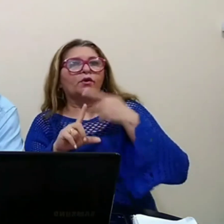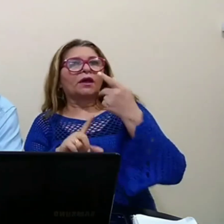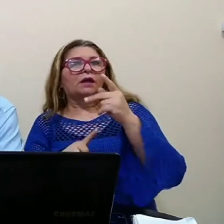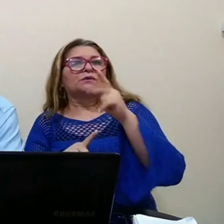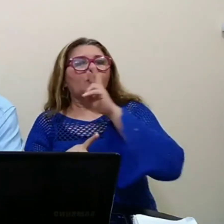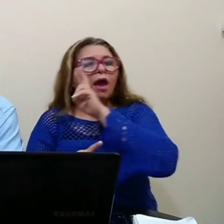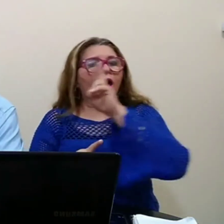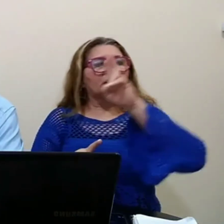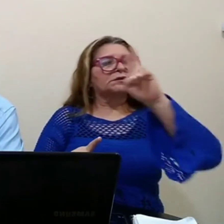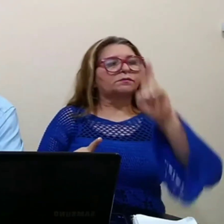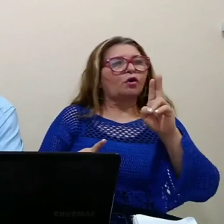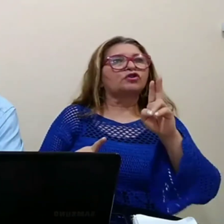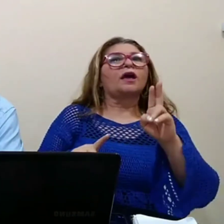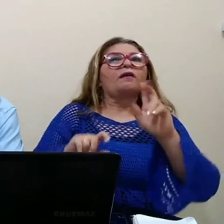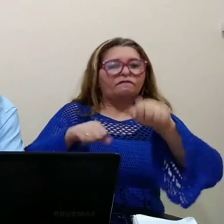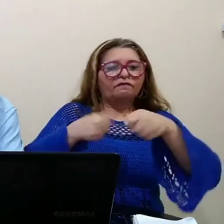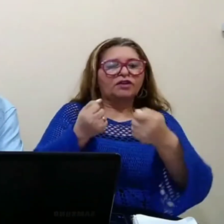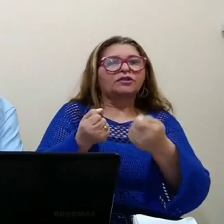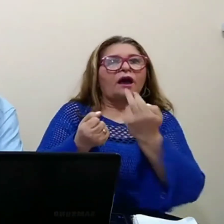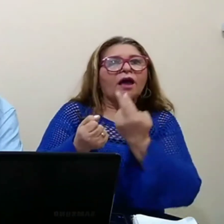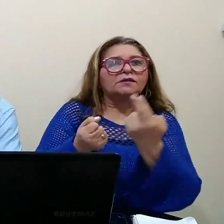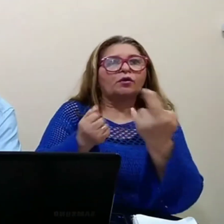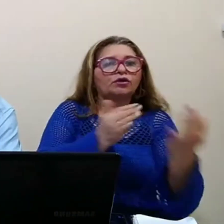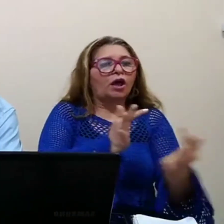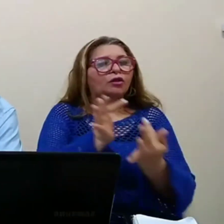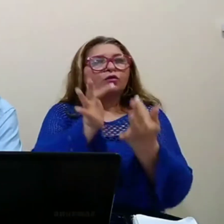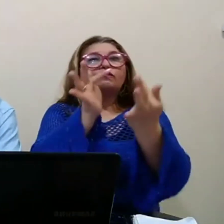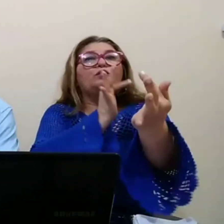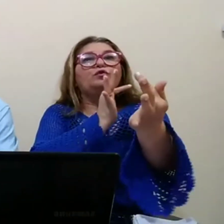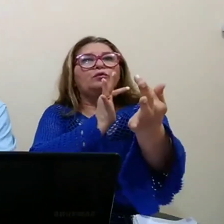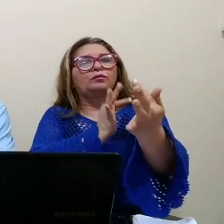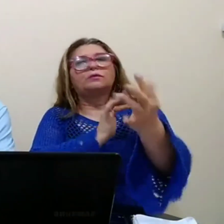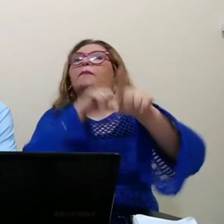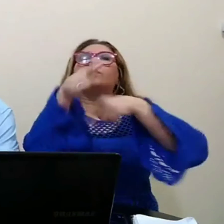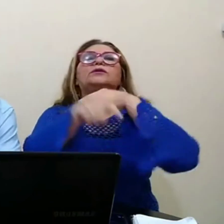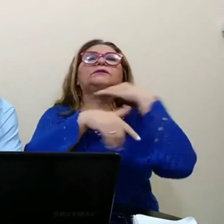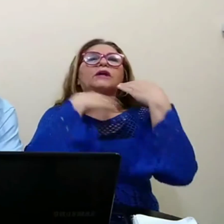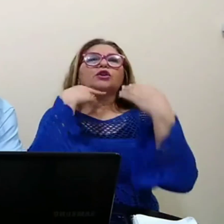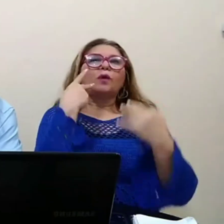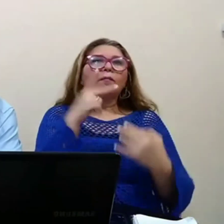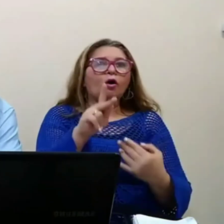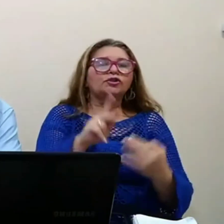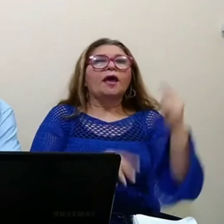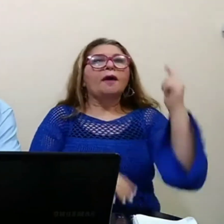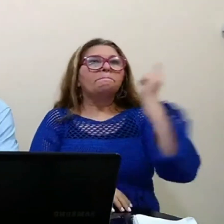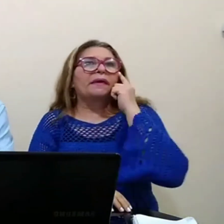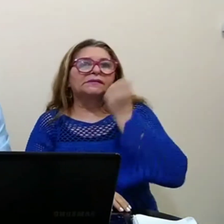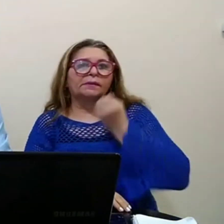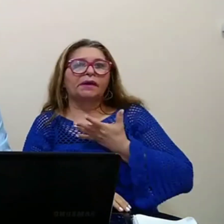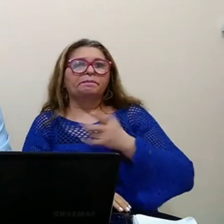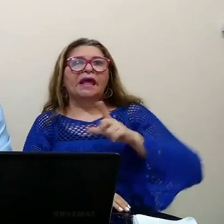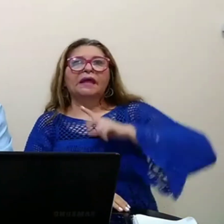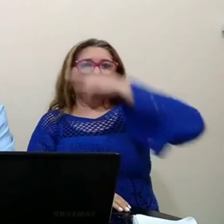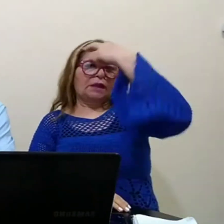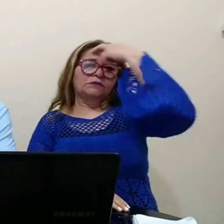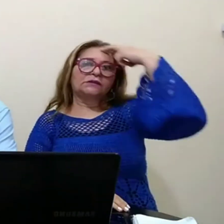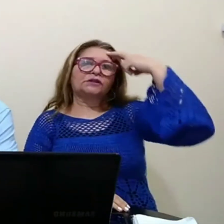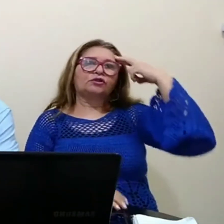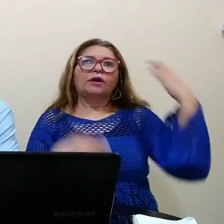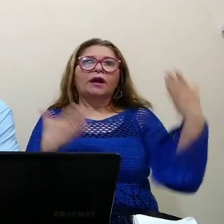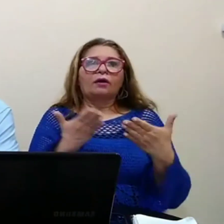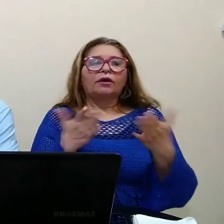definirá o teu destino eterno. Então pensa bem nisso. Nós temos aqui essa história.